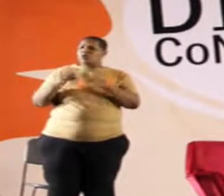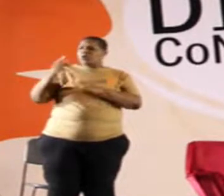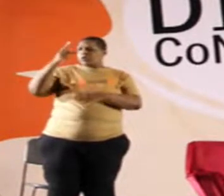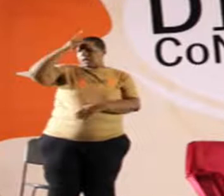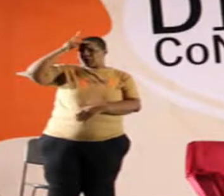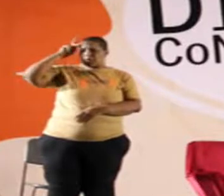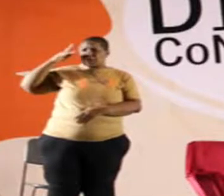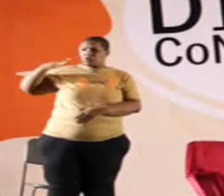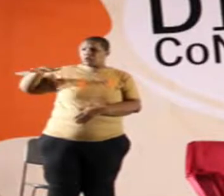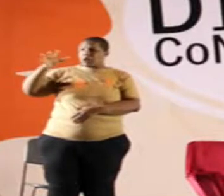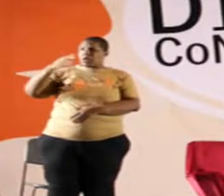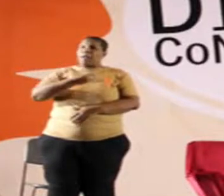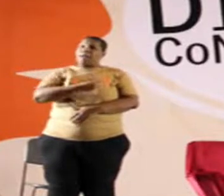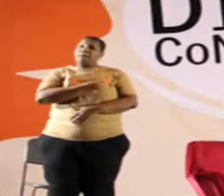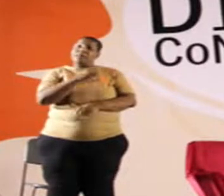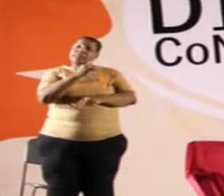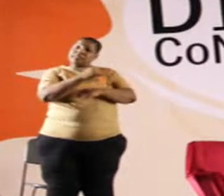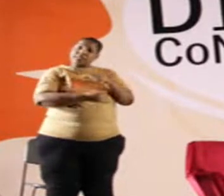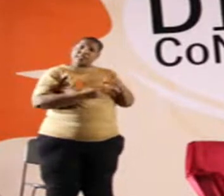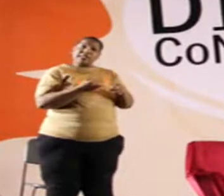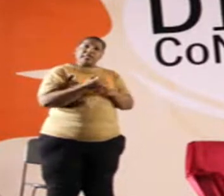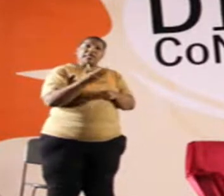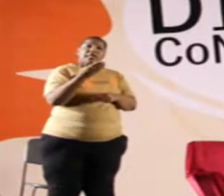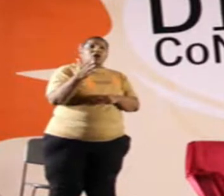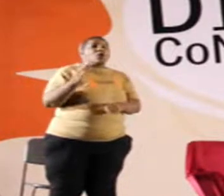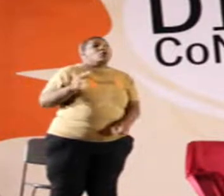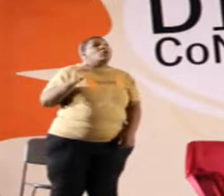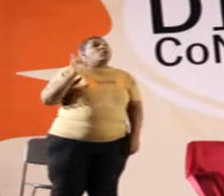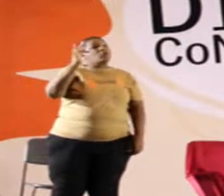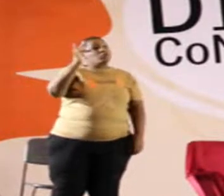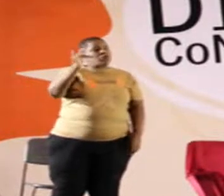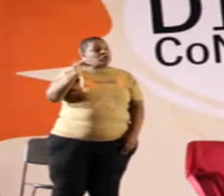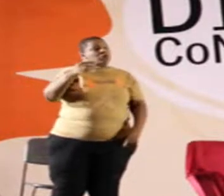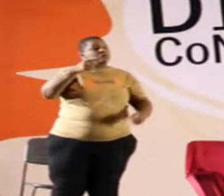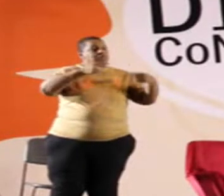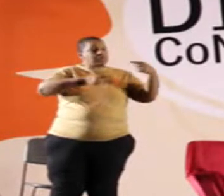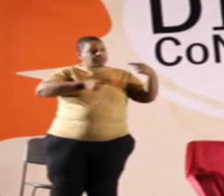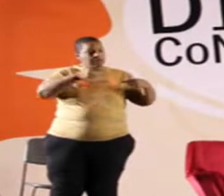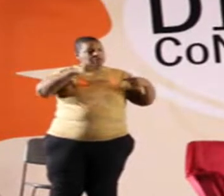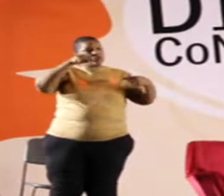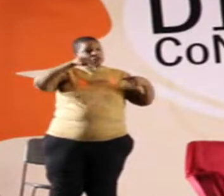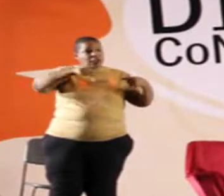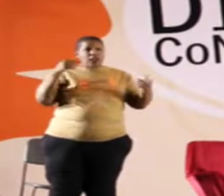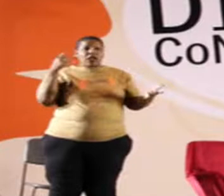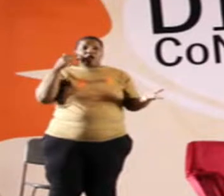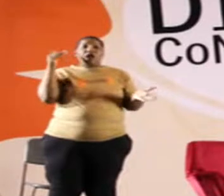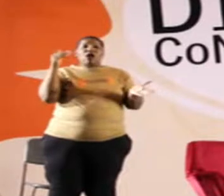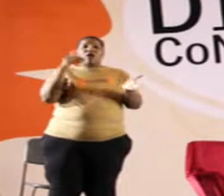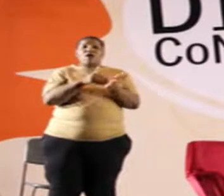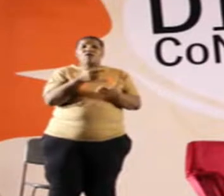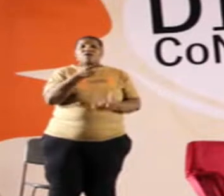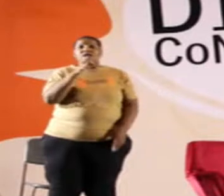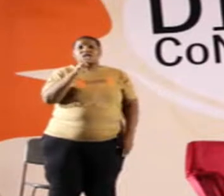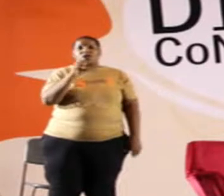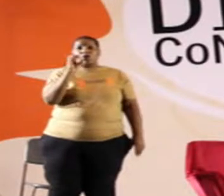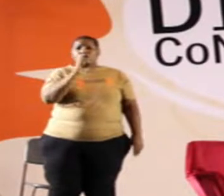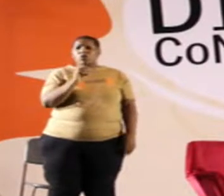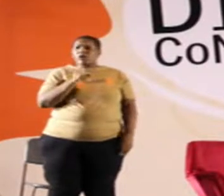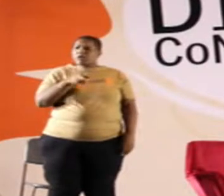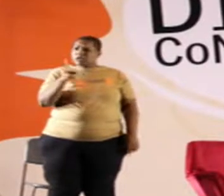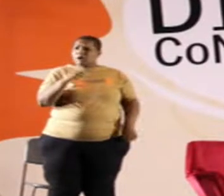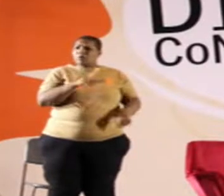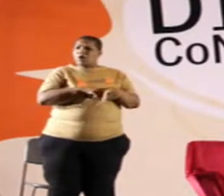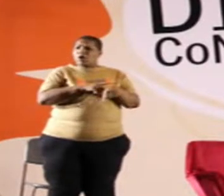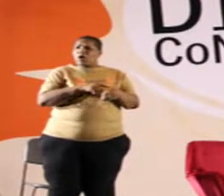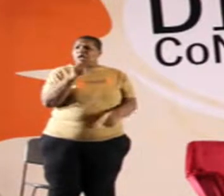pessoas presentes e aos internautas para os próximos debates, que ocorrerão até o dia 25 de outubro, sempre às